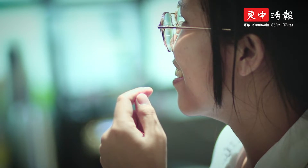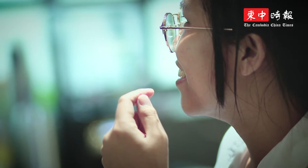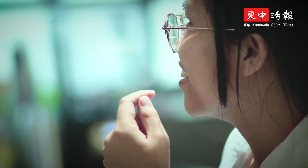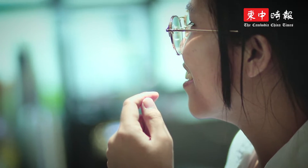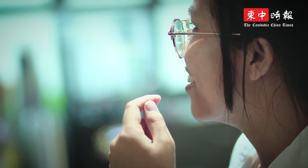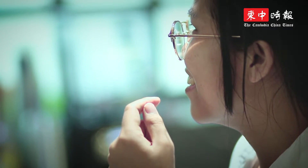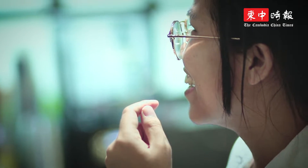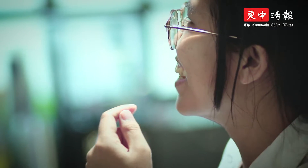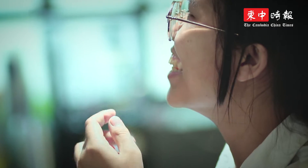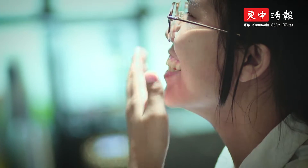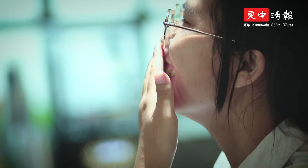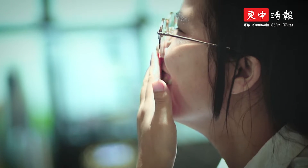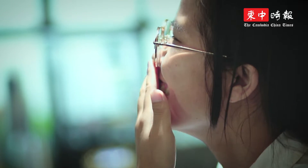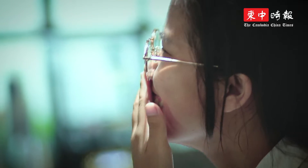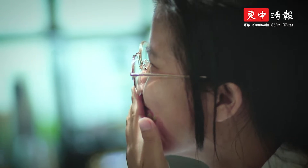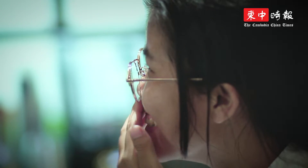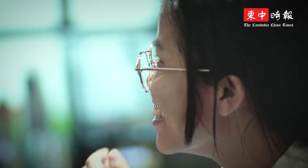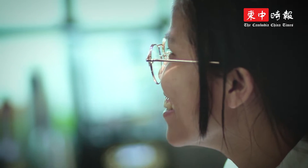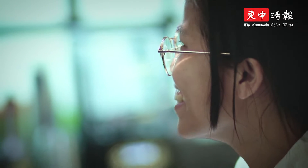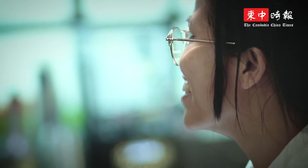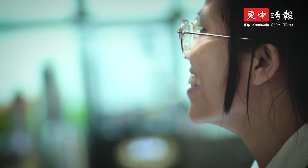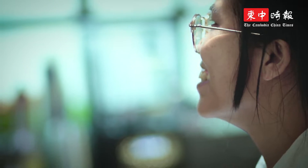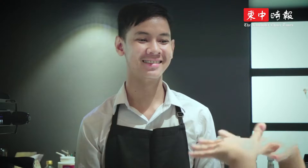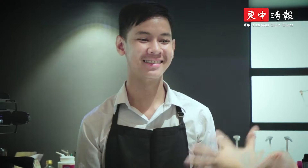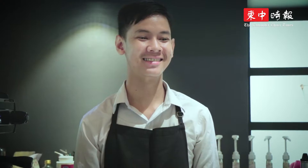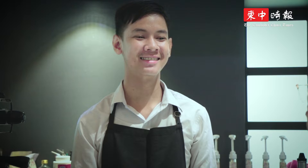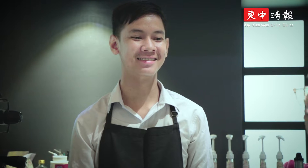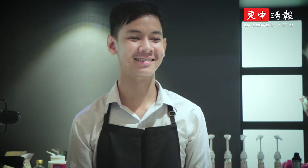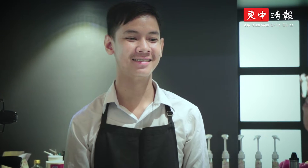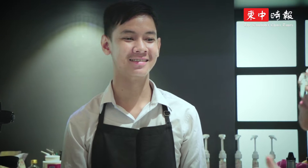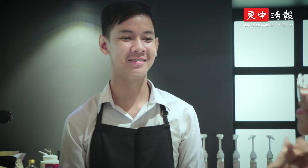跟别人交流交朋友，这让我不像以前那样受到歧视。